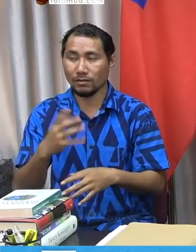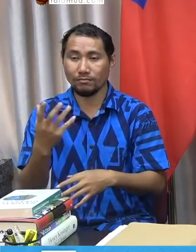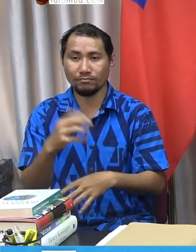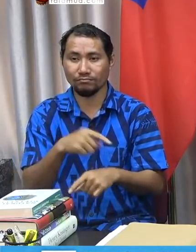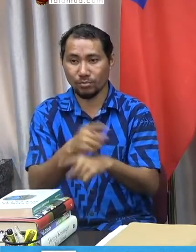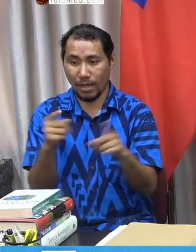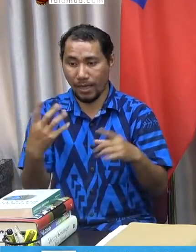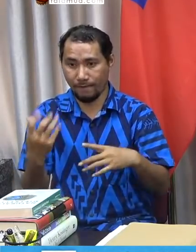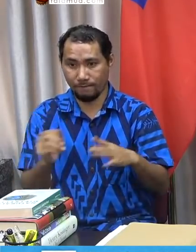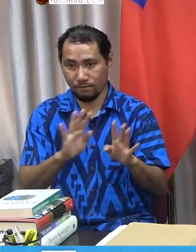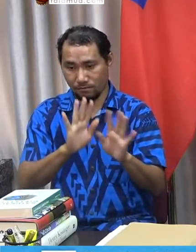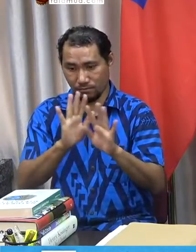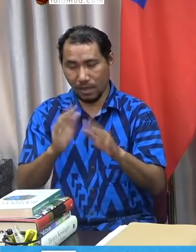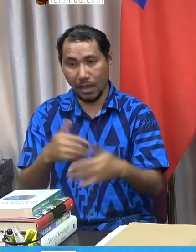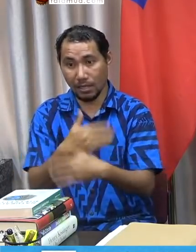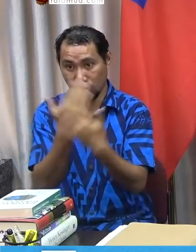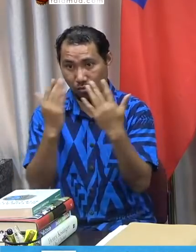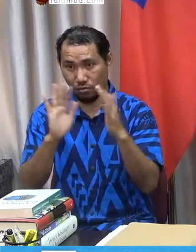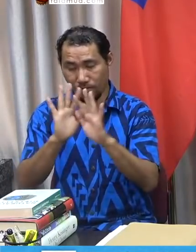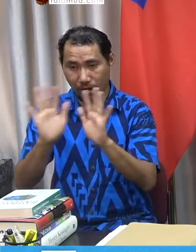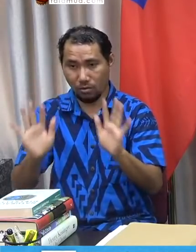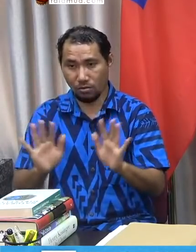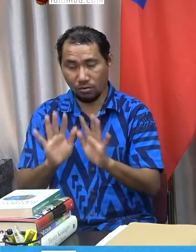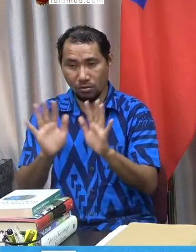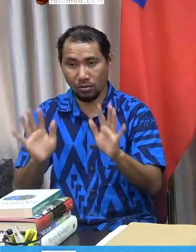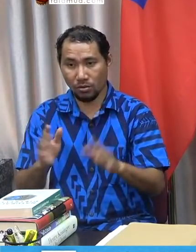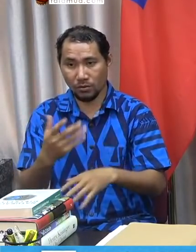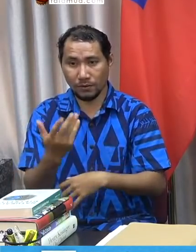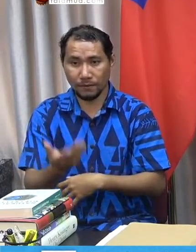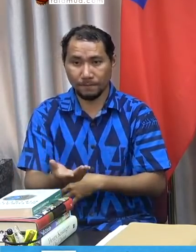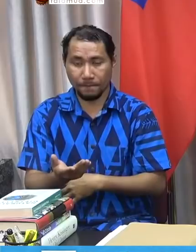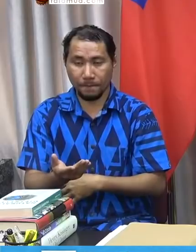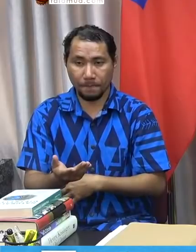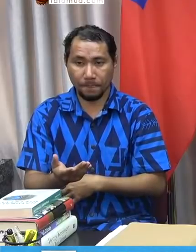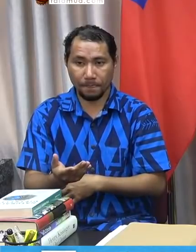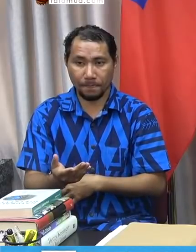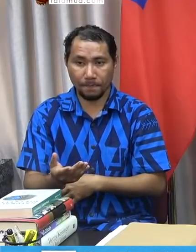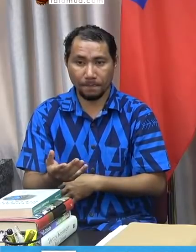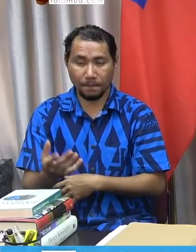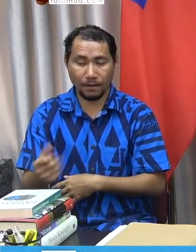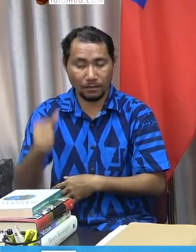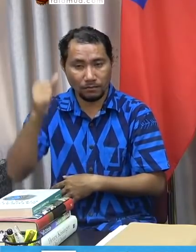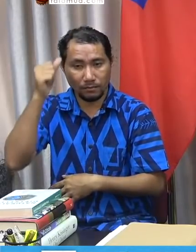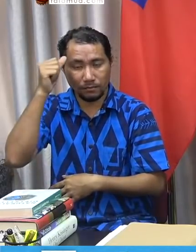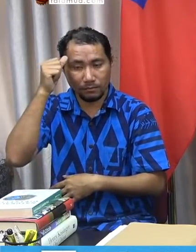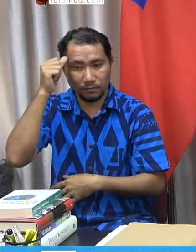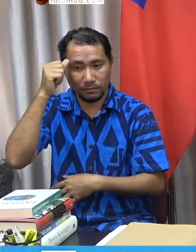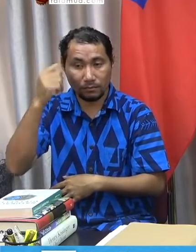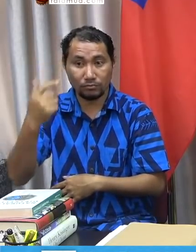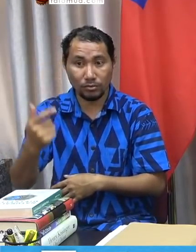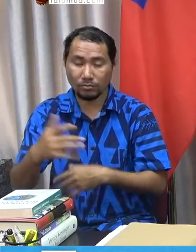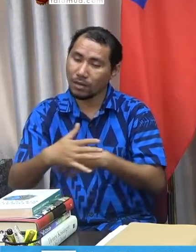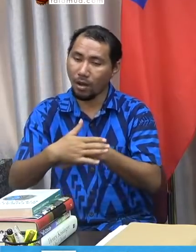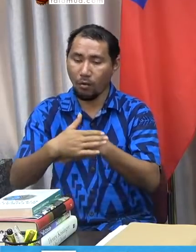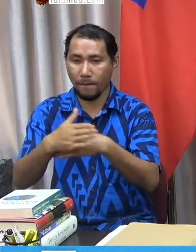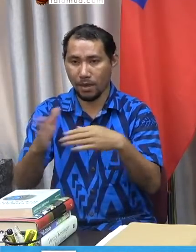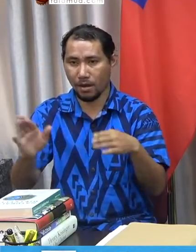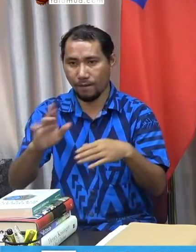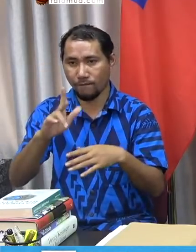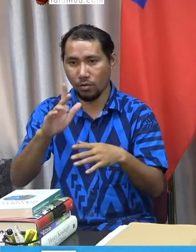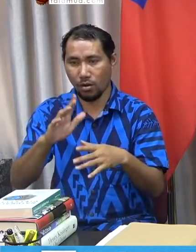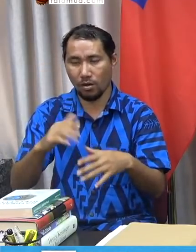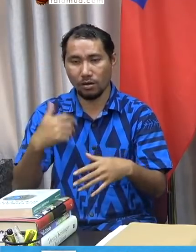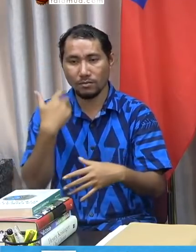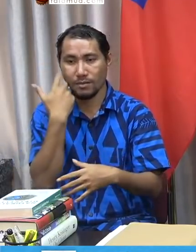ua iei se manatu o le a tatala ia le vavau mo atu sa